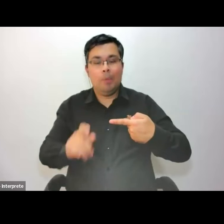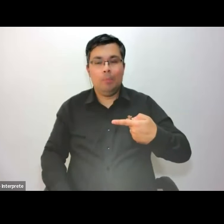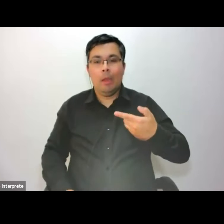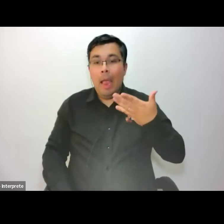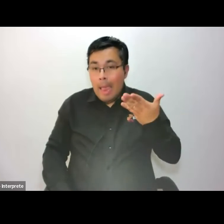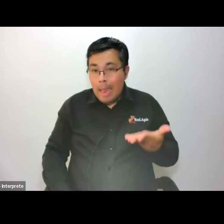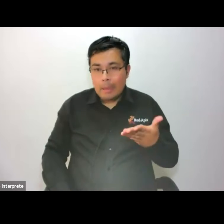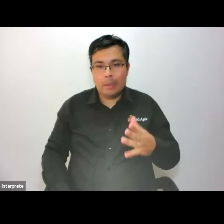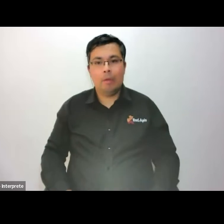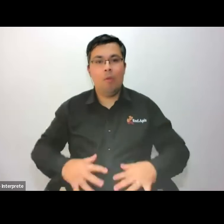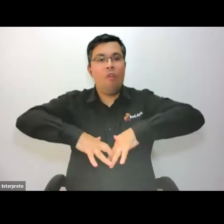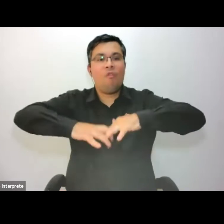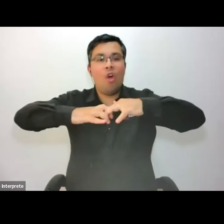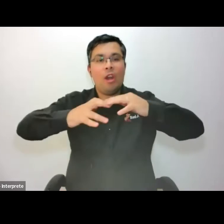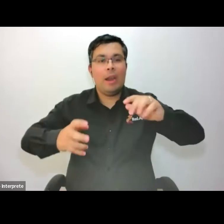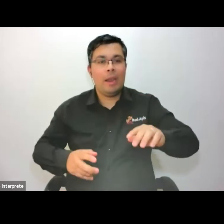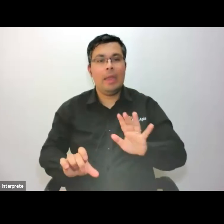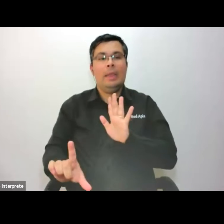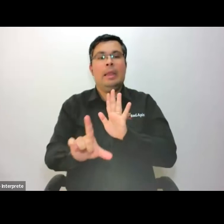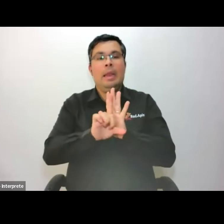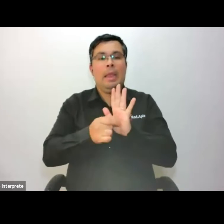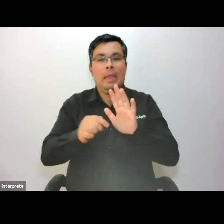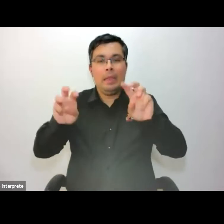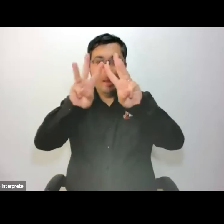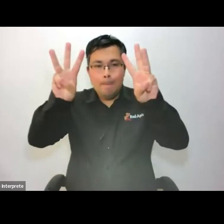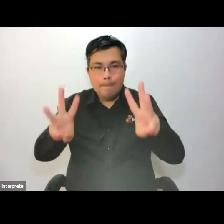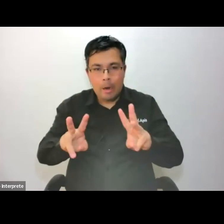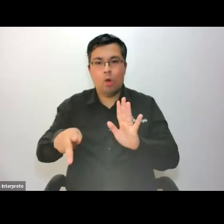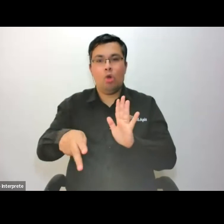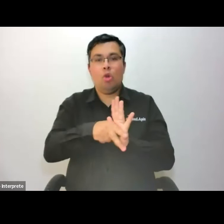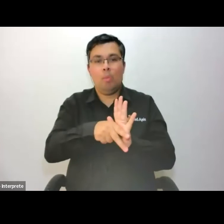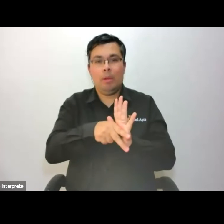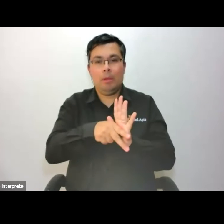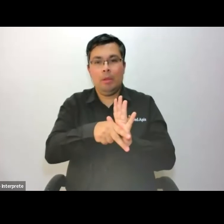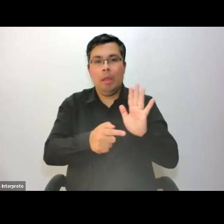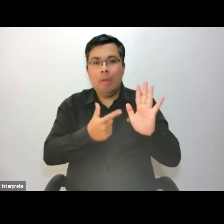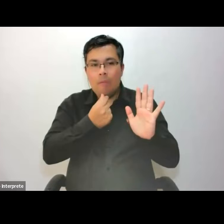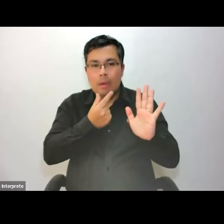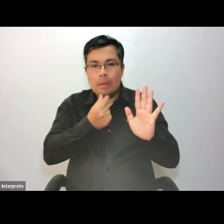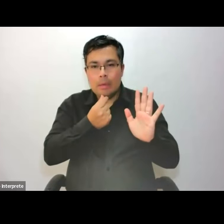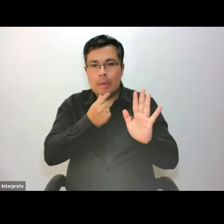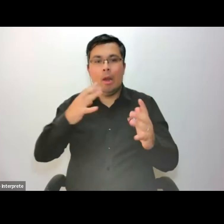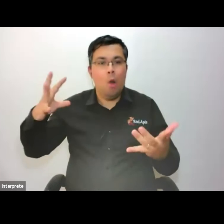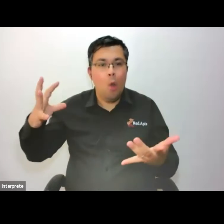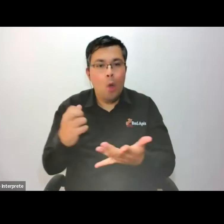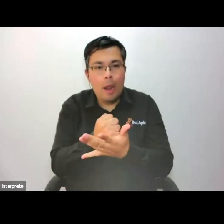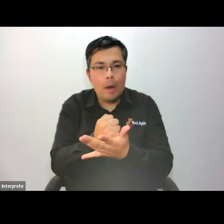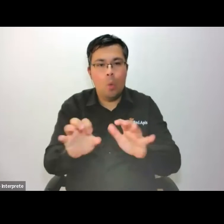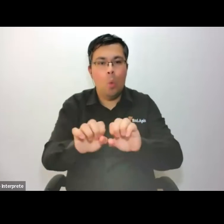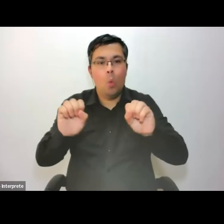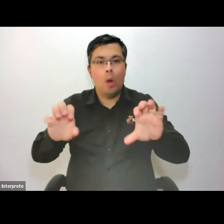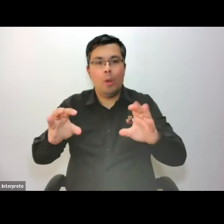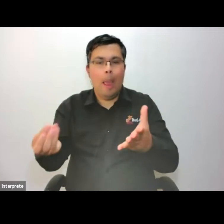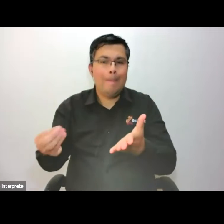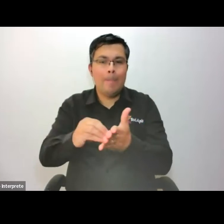este marco normativo que nos facilita el transitar hacia una educación cada vez más inclusiva con